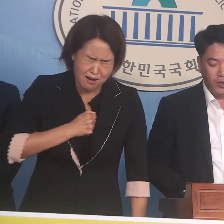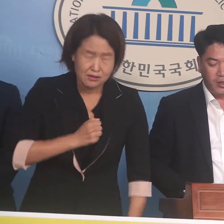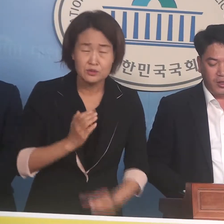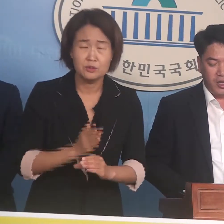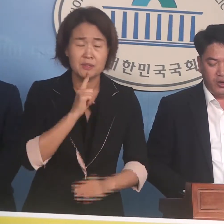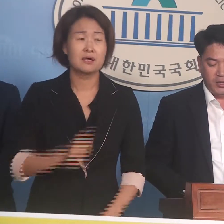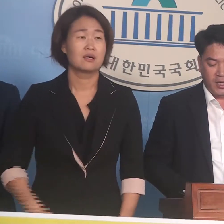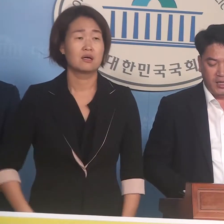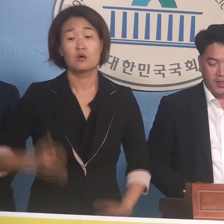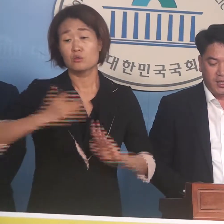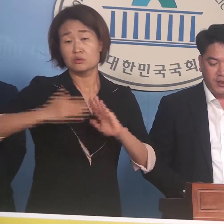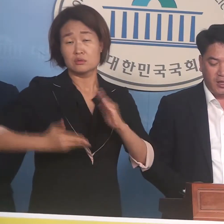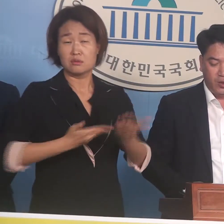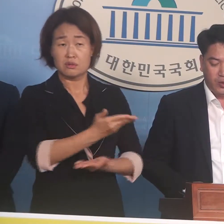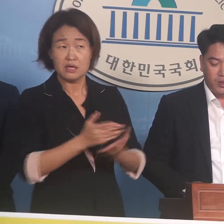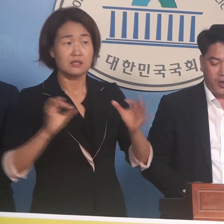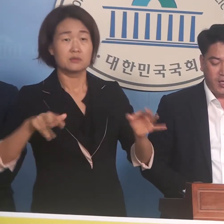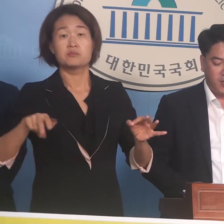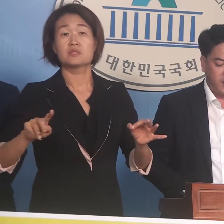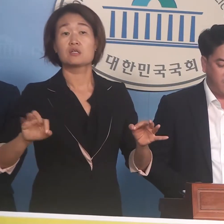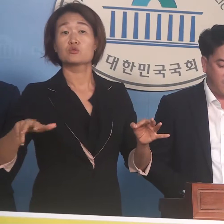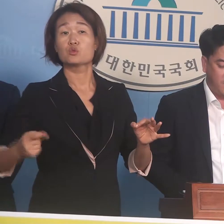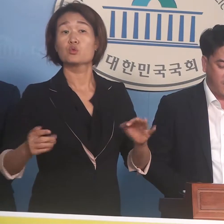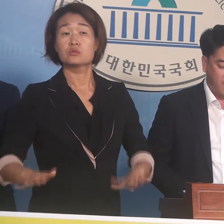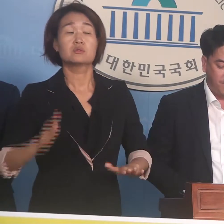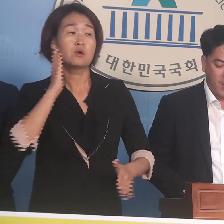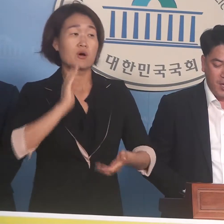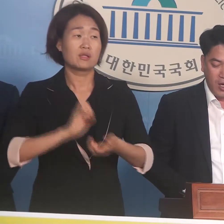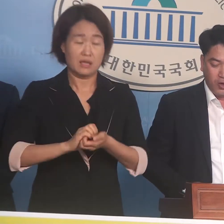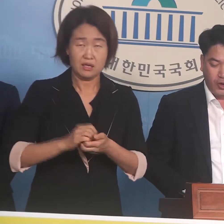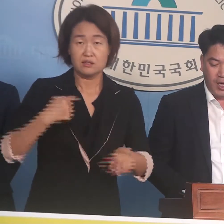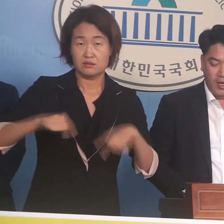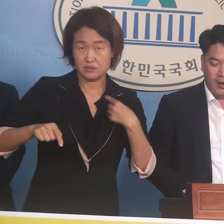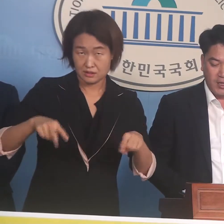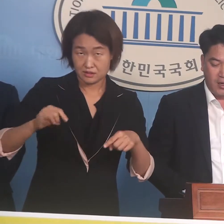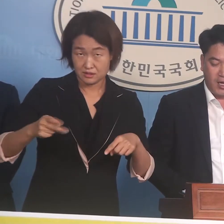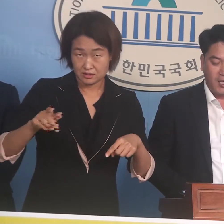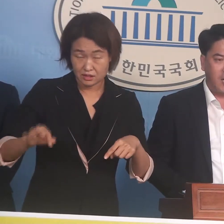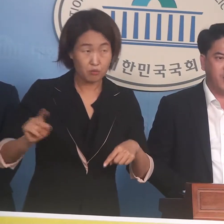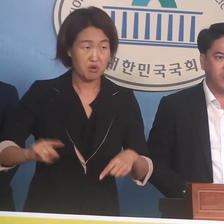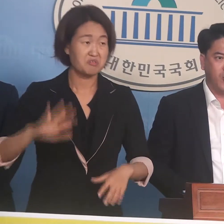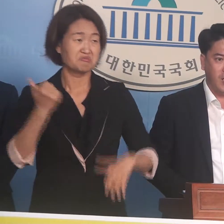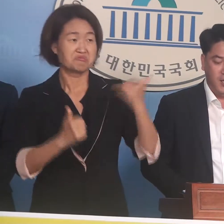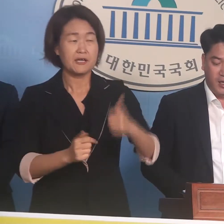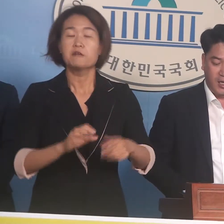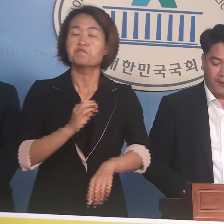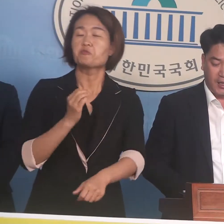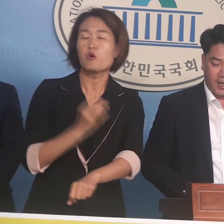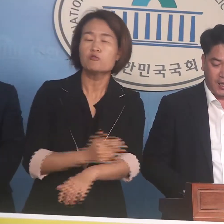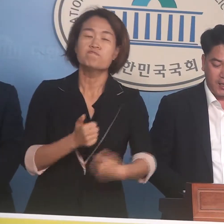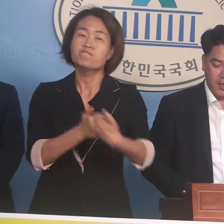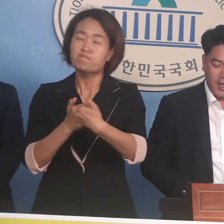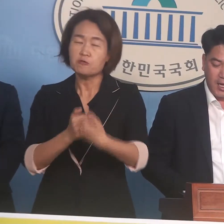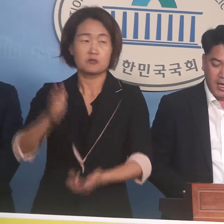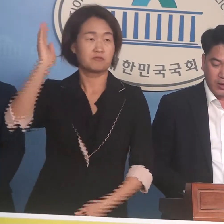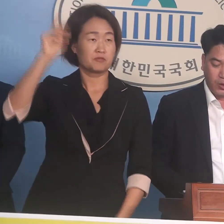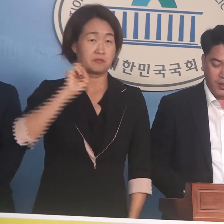전 공정거래위원장인 김상두 청와대 정책실장은 국회에 나와서 간담회를 통해 이렇게